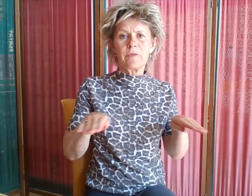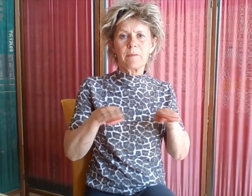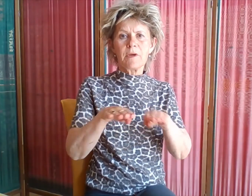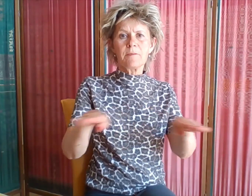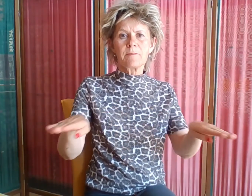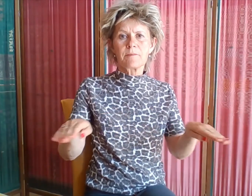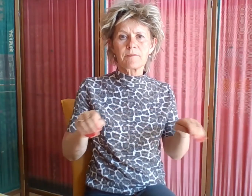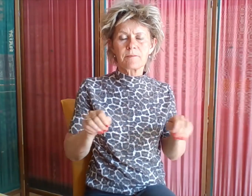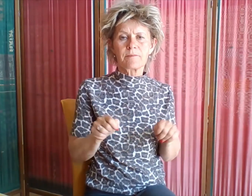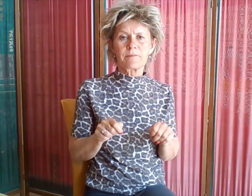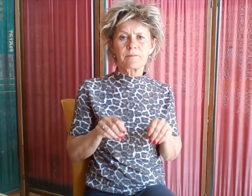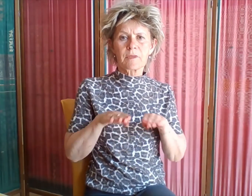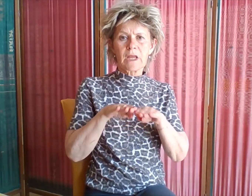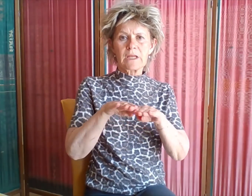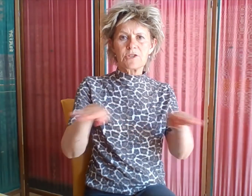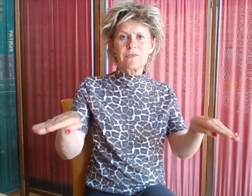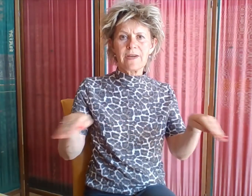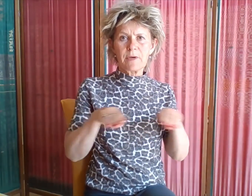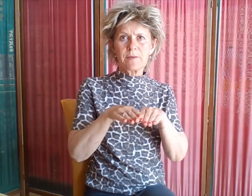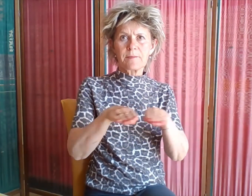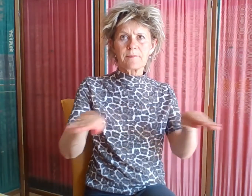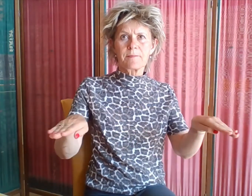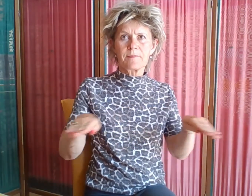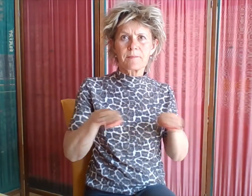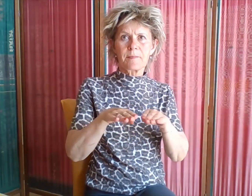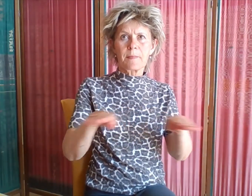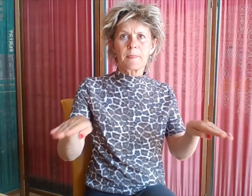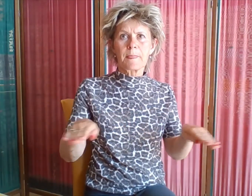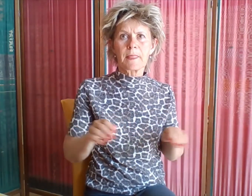Zwemmen. Zwemmen.